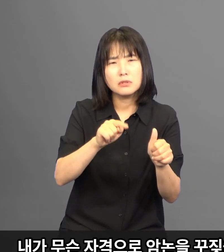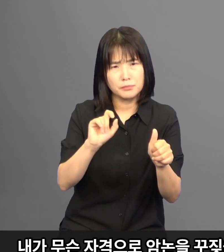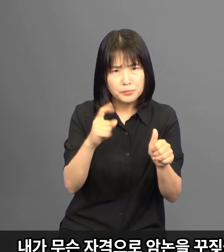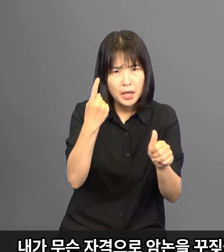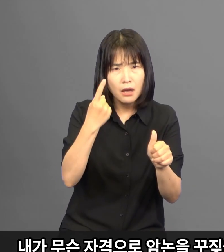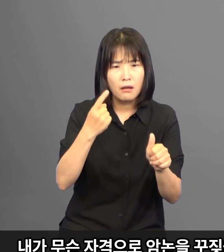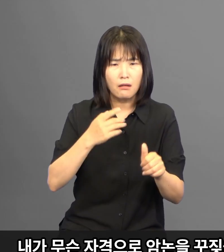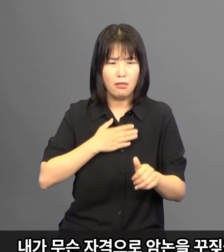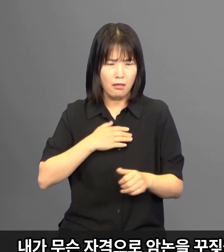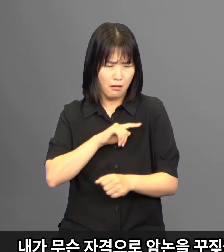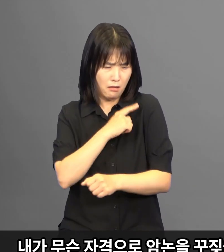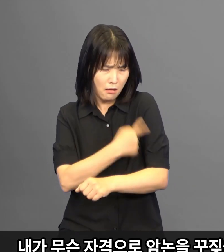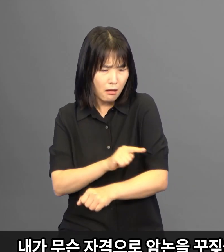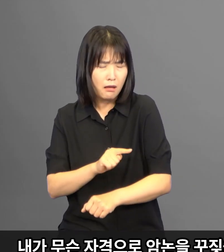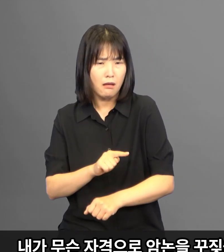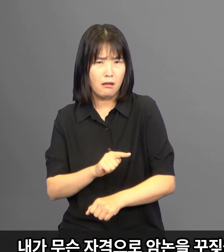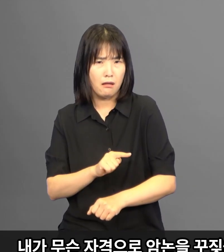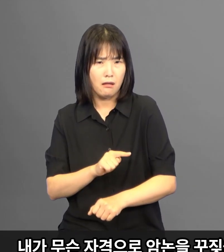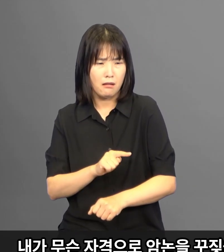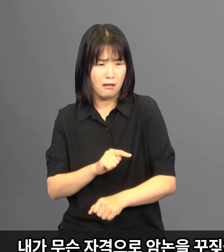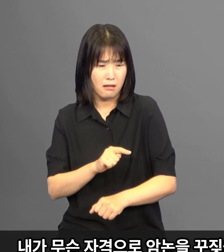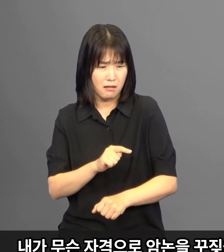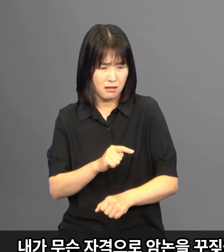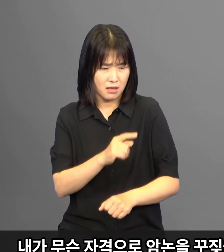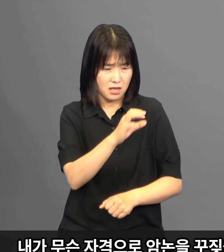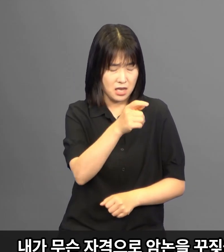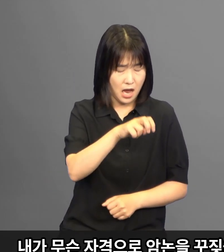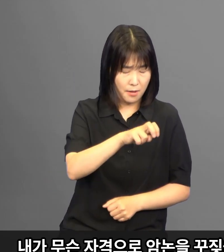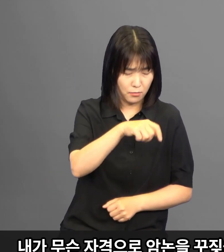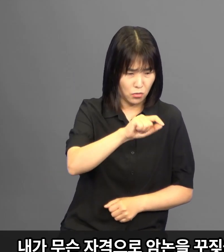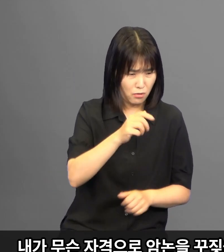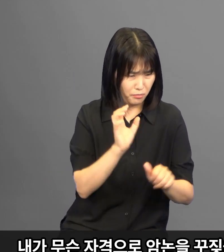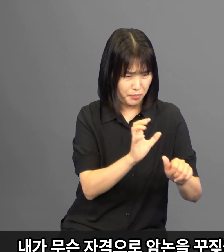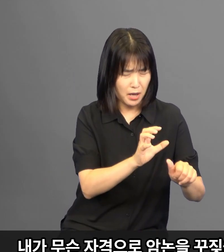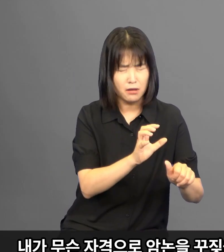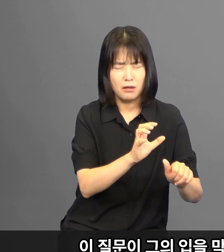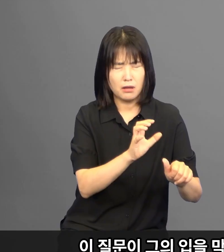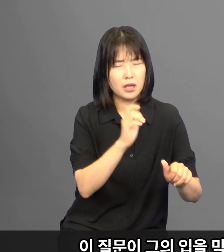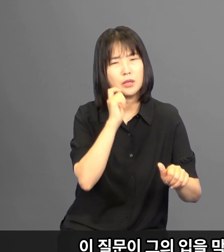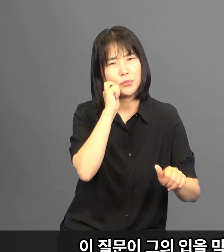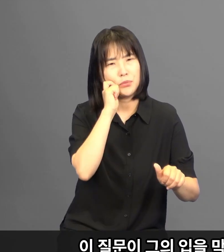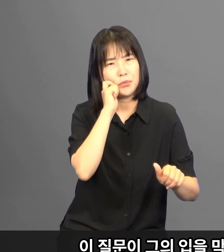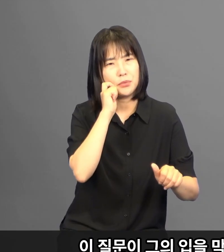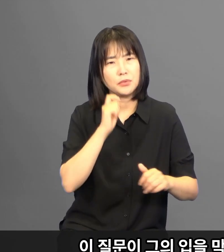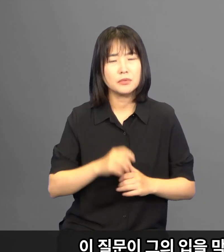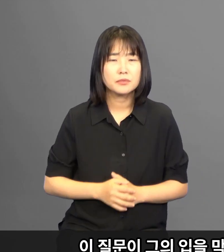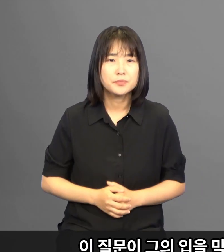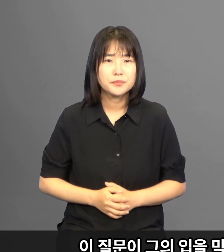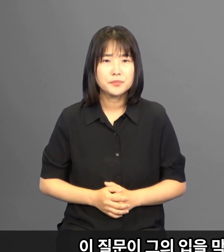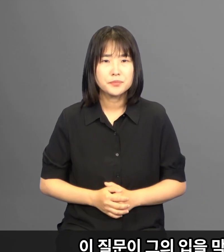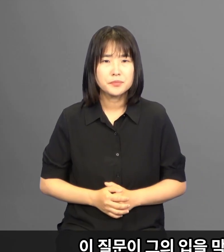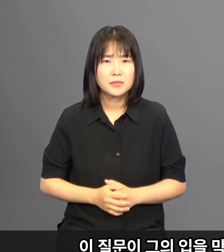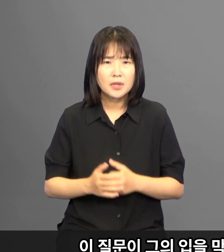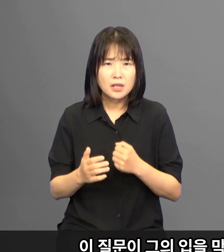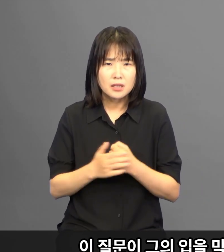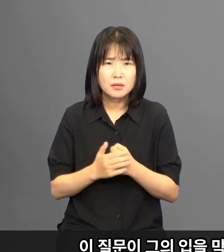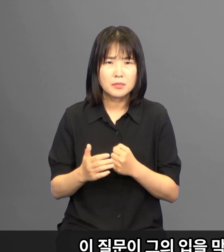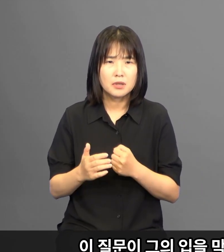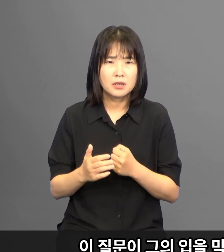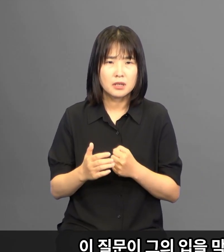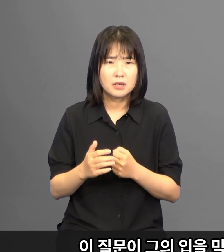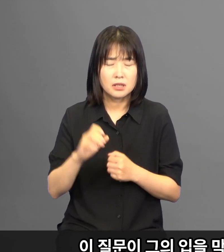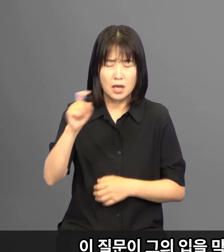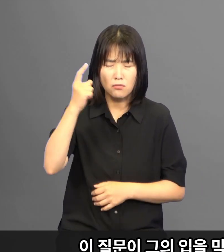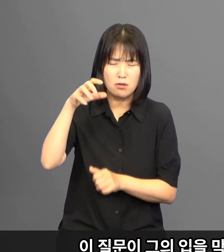자격으로 암논을 꾸짖을 수 있을까? 라고 생각을 했던 것이죠. 이 질문이 그의 입을 막고 손발을 묶어